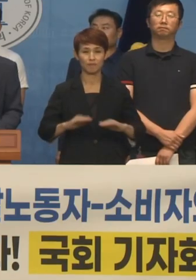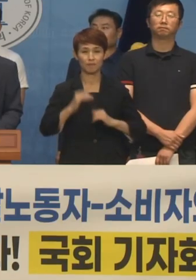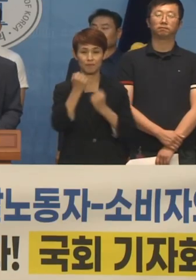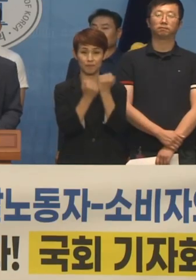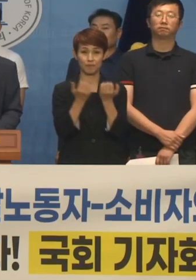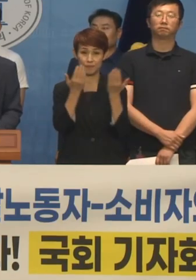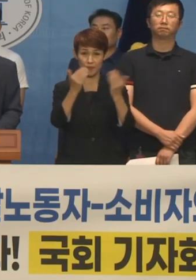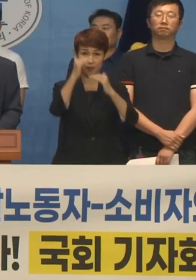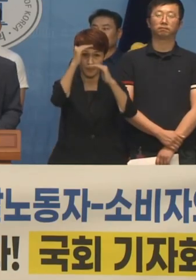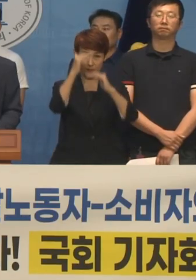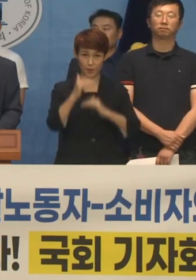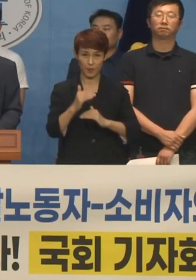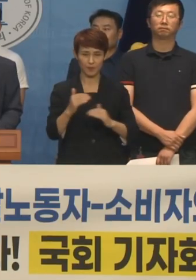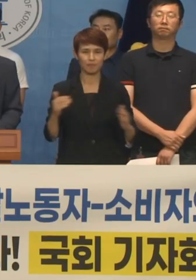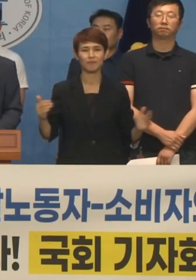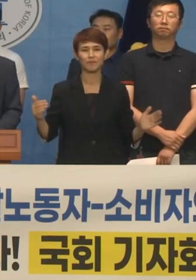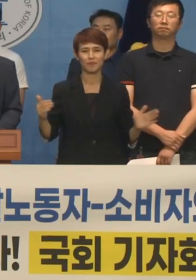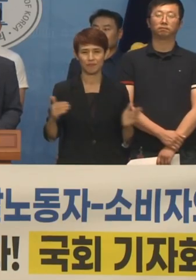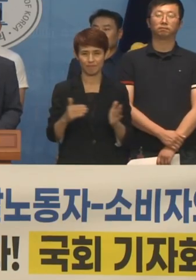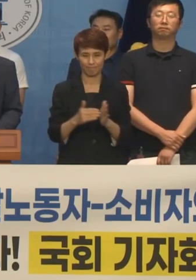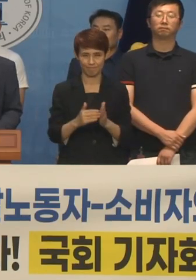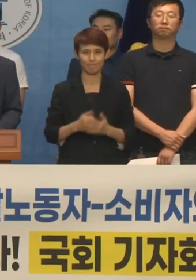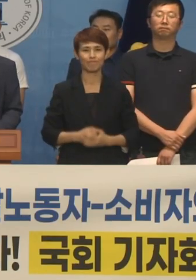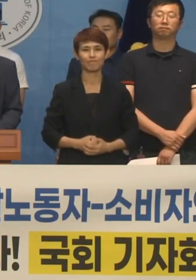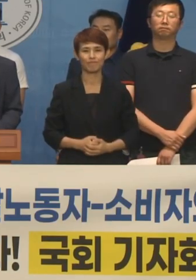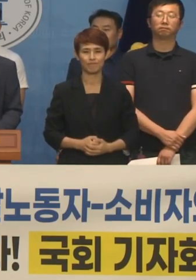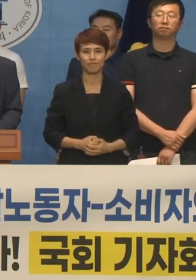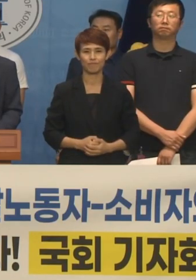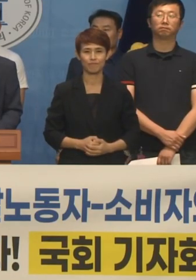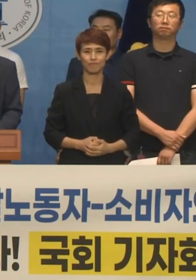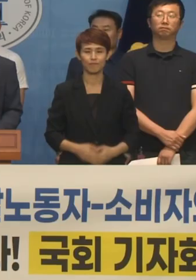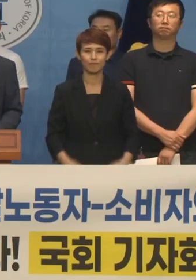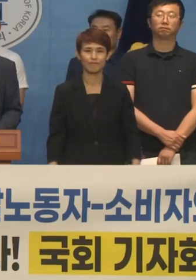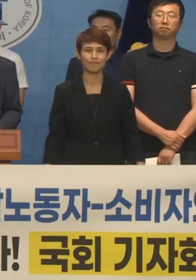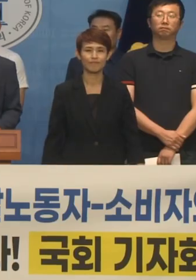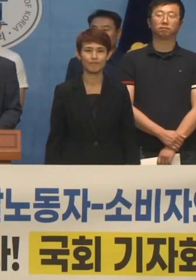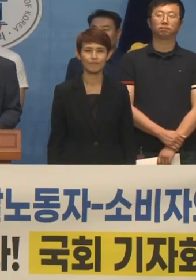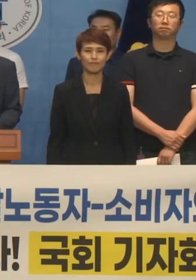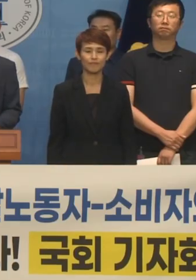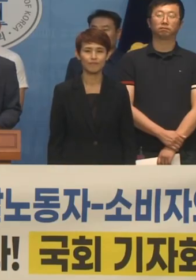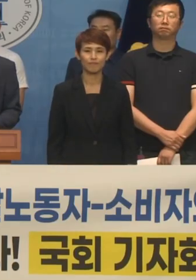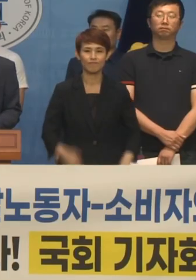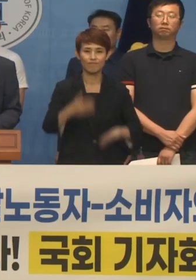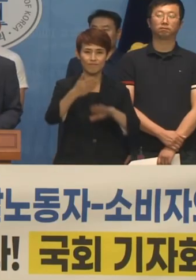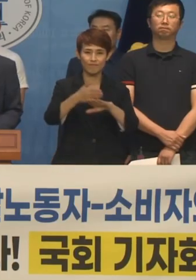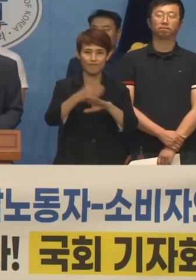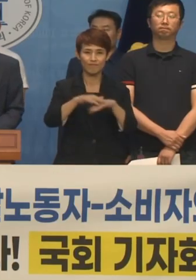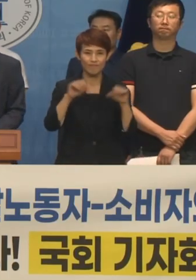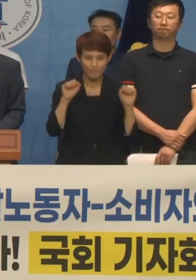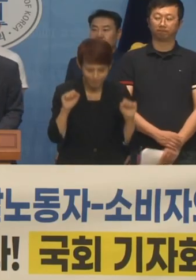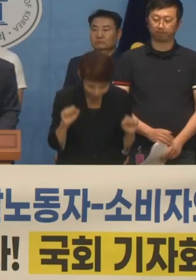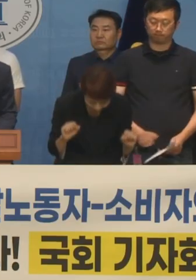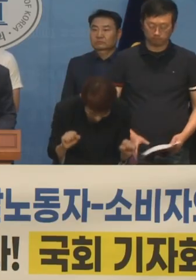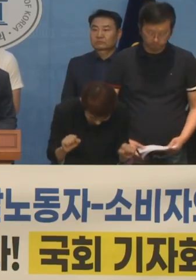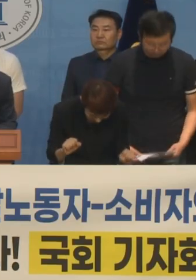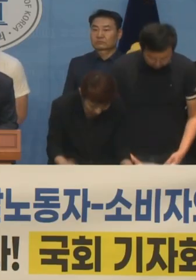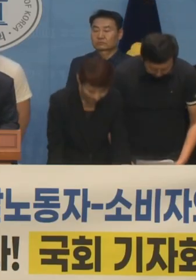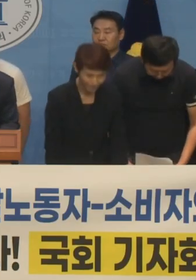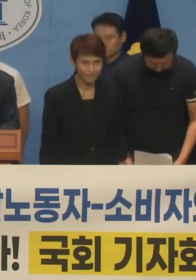소상공인, 라이더, 소비자 상생 촉구 기자회견을 마치겠습니다. 감사합니다.